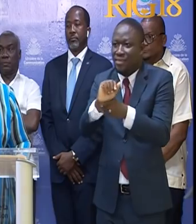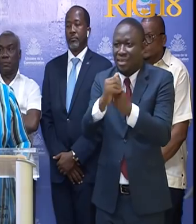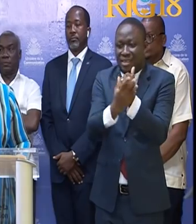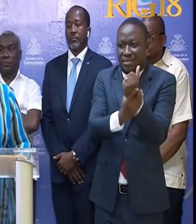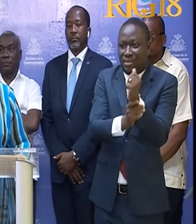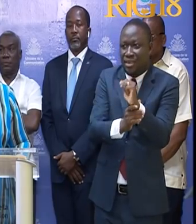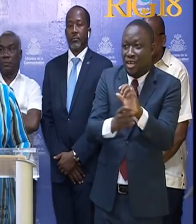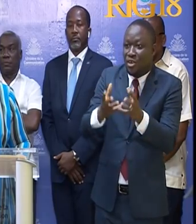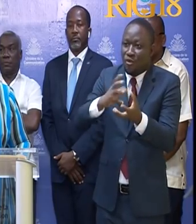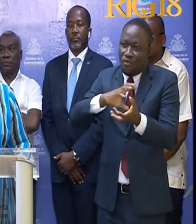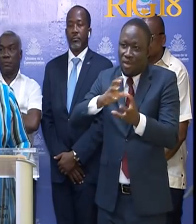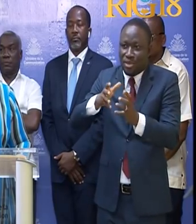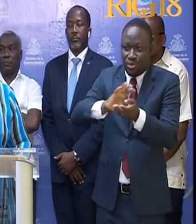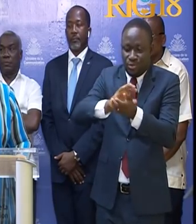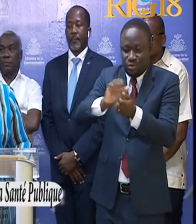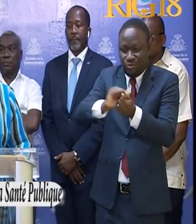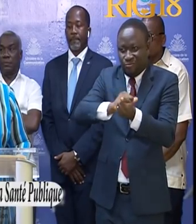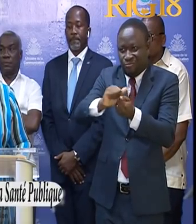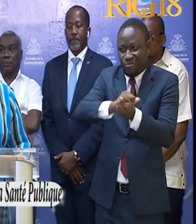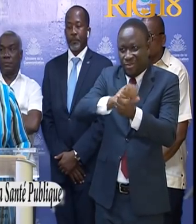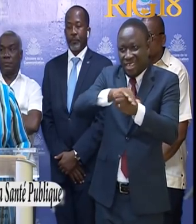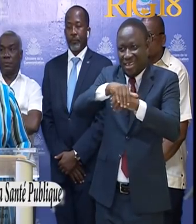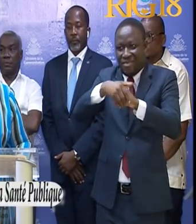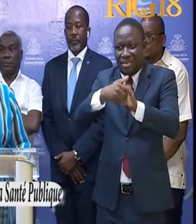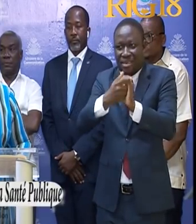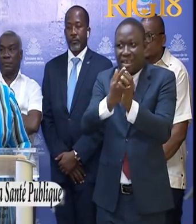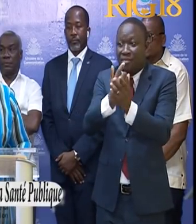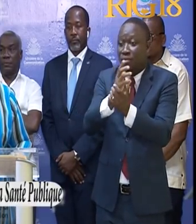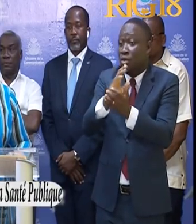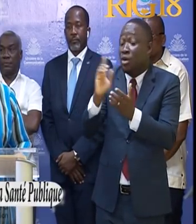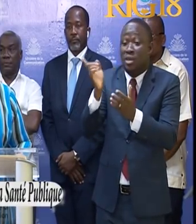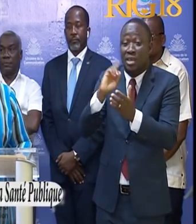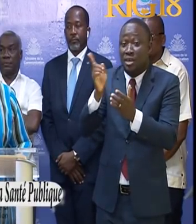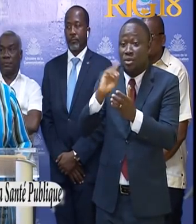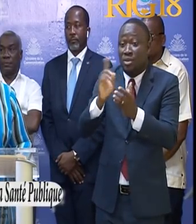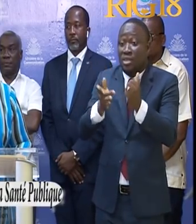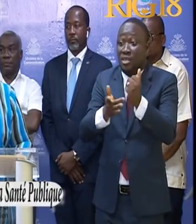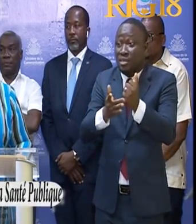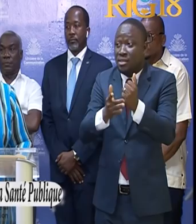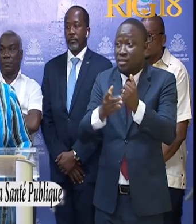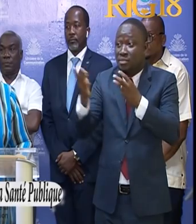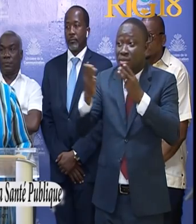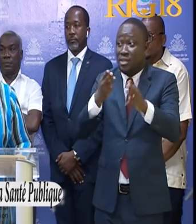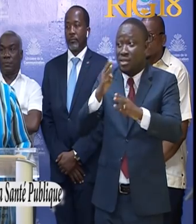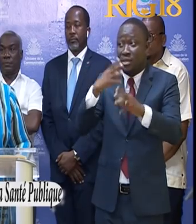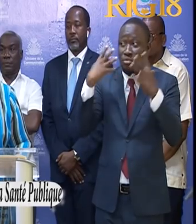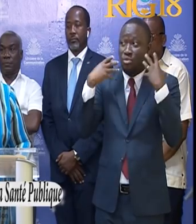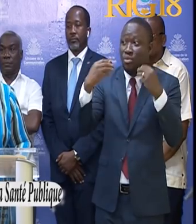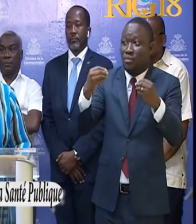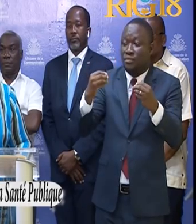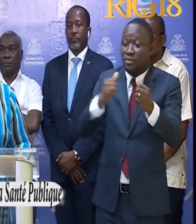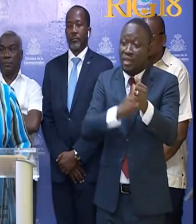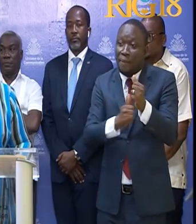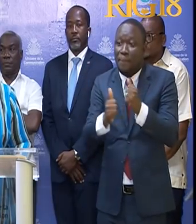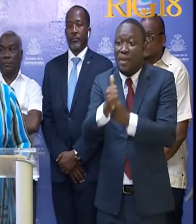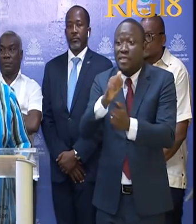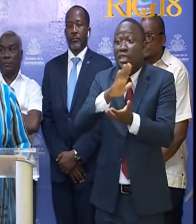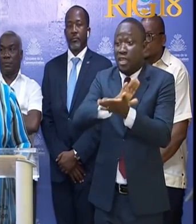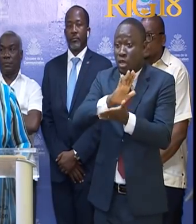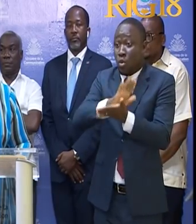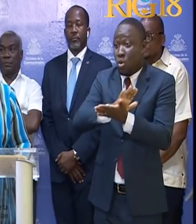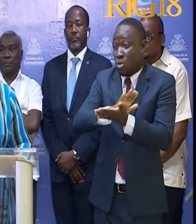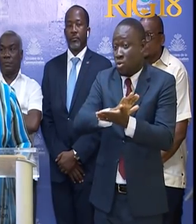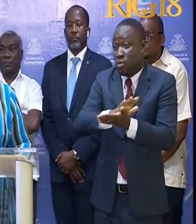Il y a un gens pour nous laver mes mains. Il y a un pile côté technicien ministère santé publique à passer dans l'école,